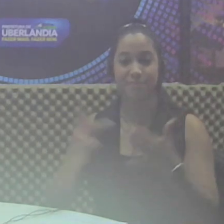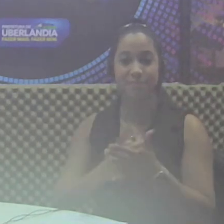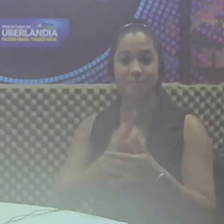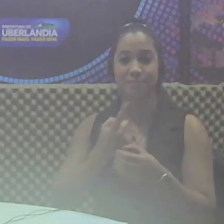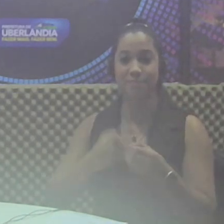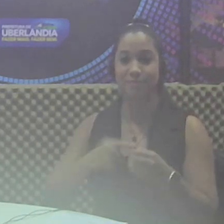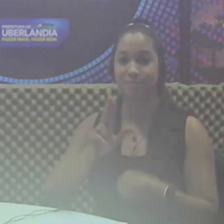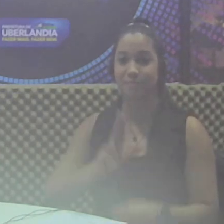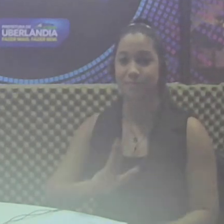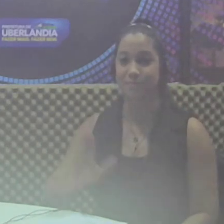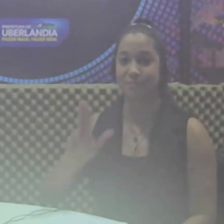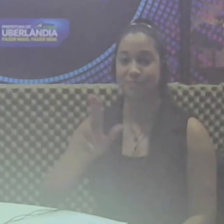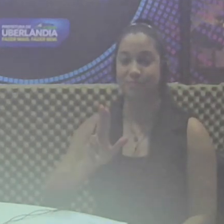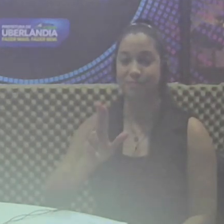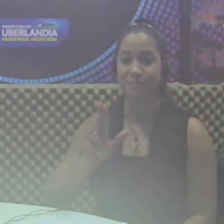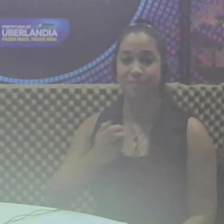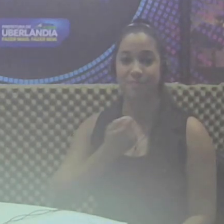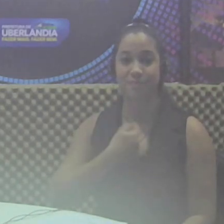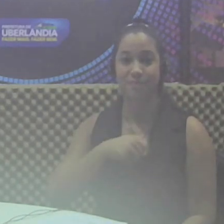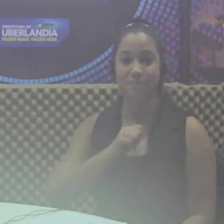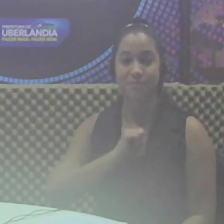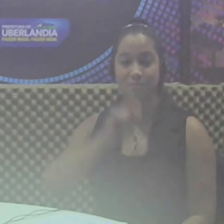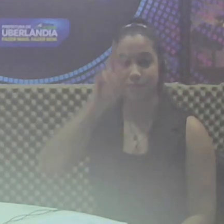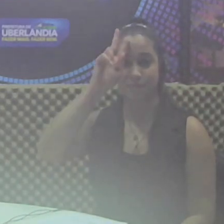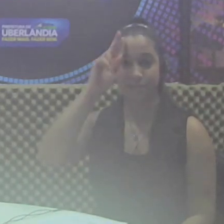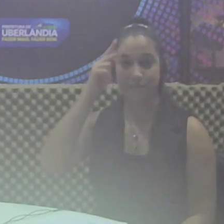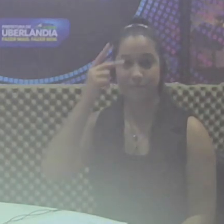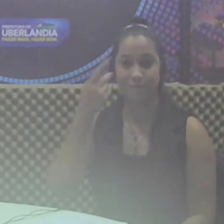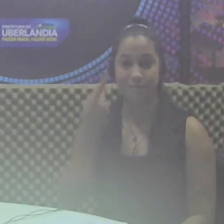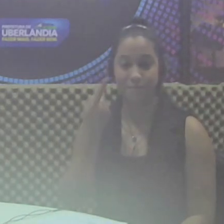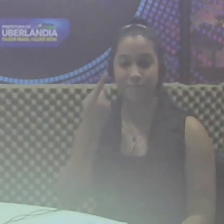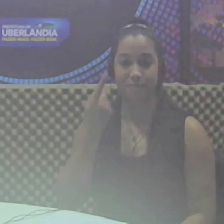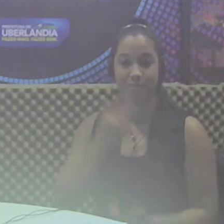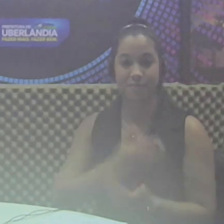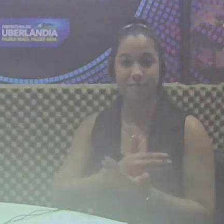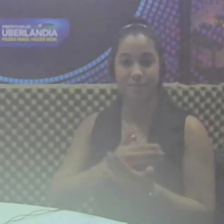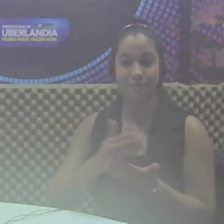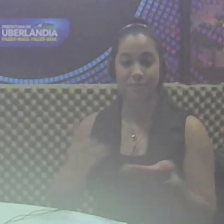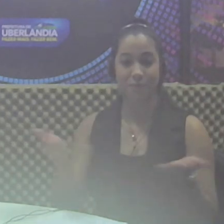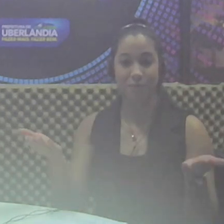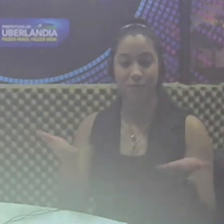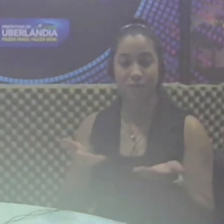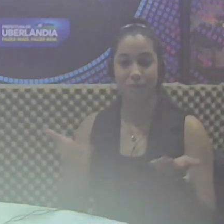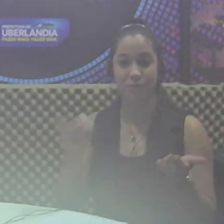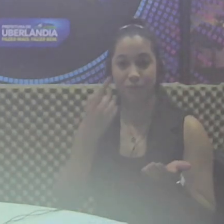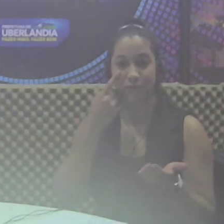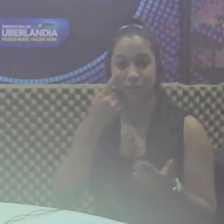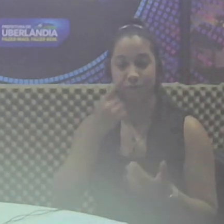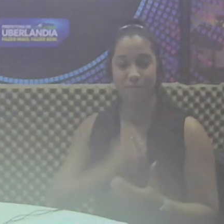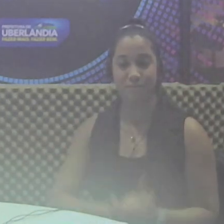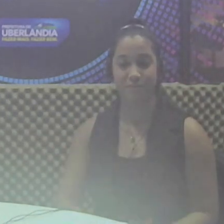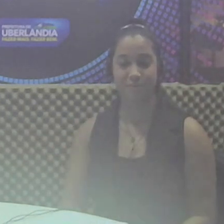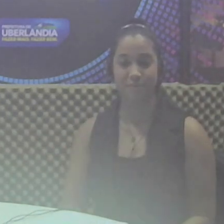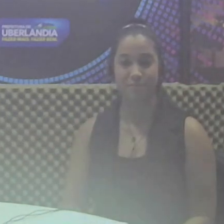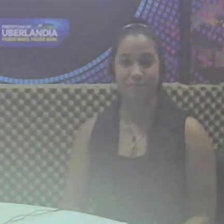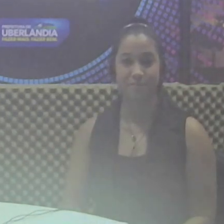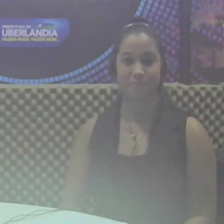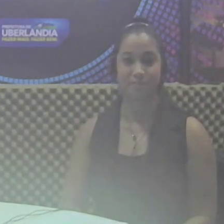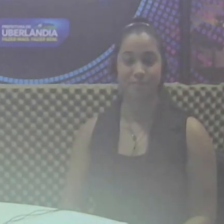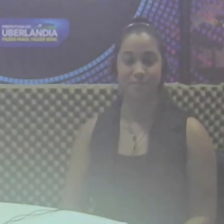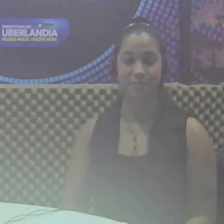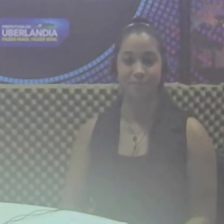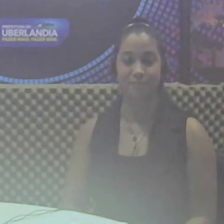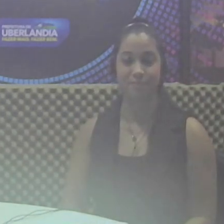notícias sobre o que de fato acontece em Uberlândia. Eu sou Ismênia Keller e na edição de hoje você fica sabendo.